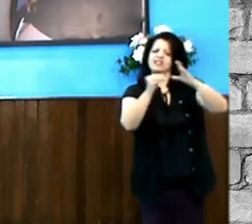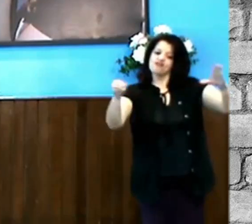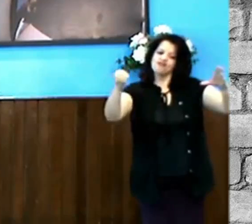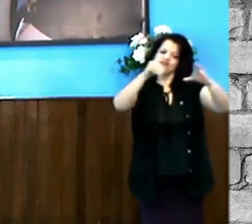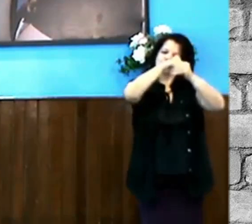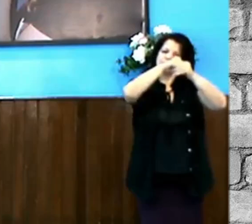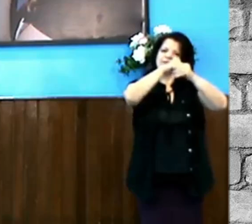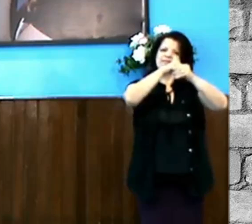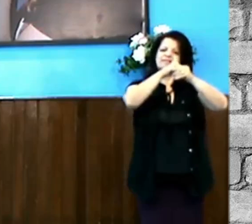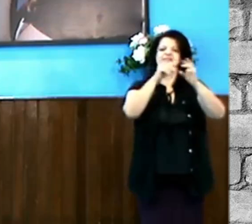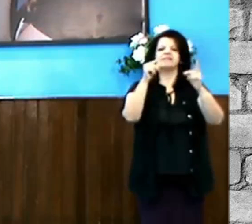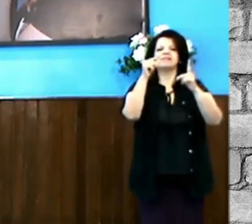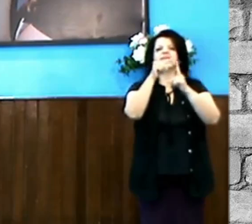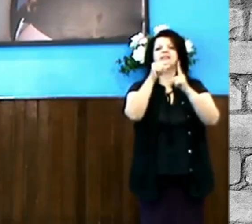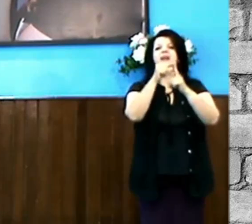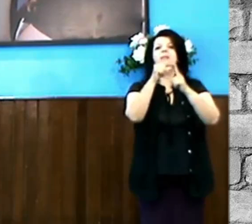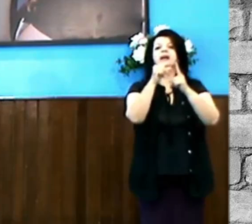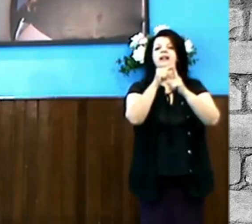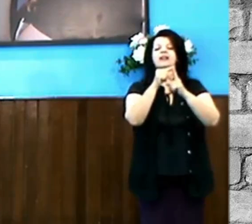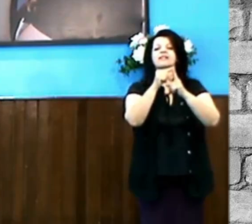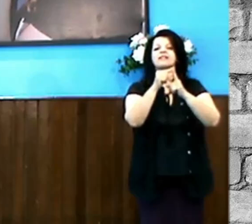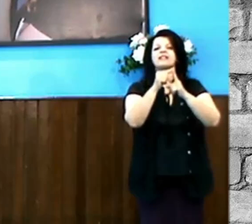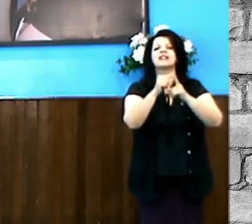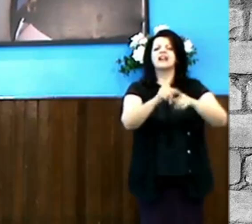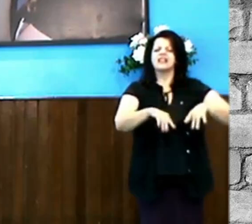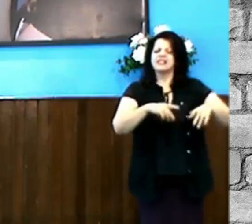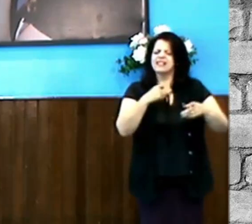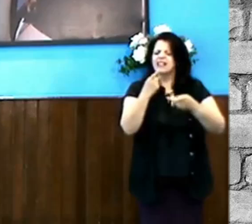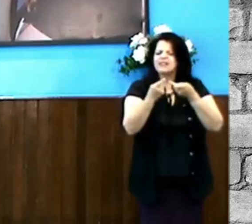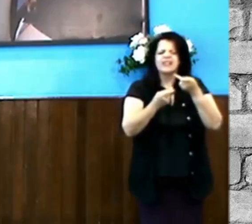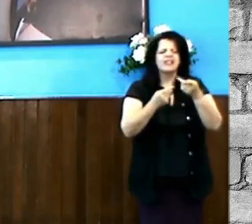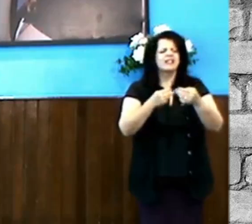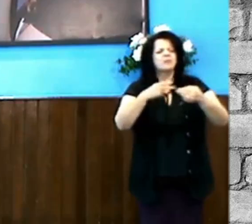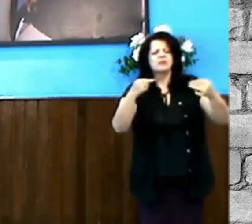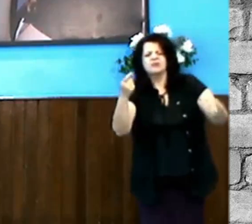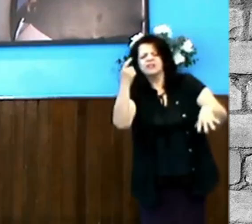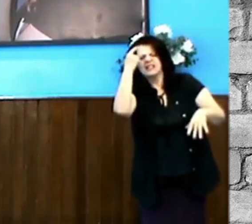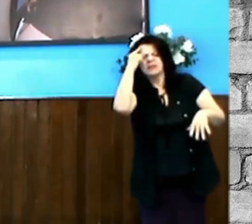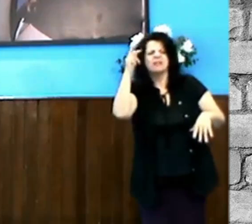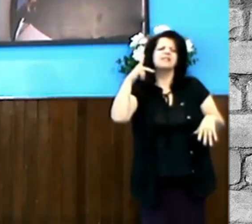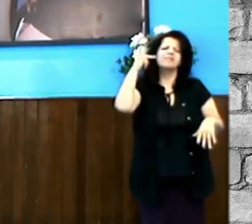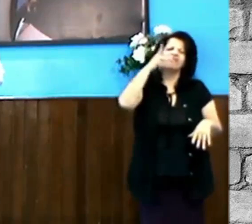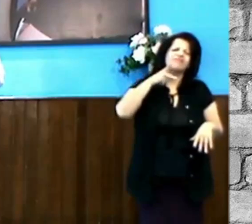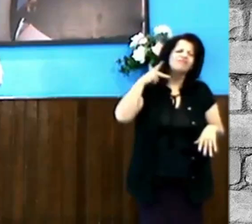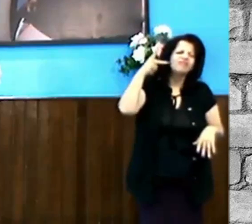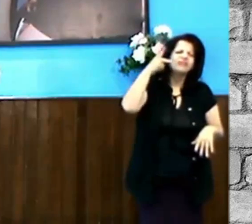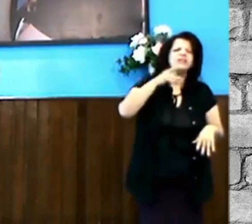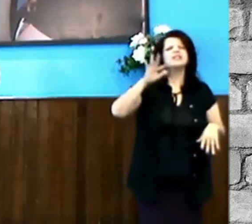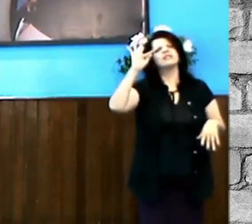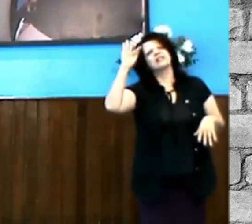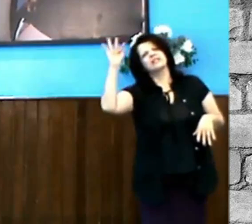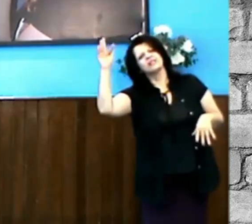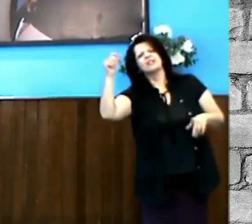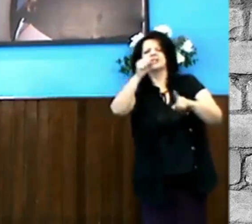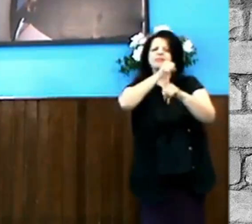e temos agora a Bíblia para confirmar os conceitos, as ideologias, as ideias políticas que já existem de antemão.